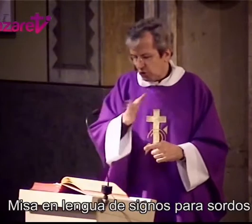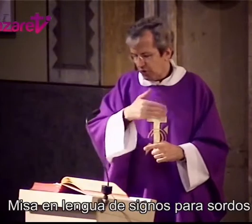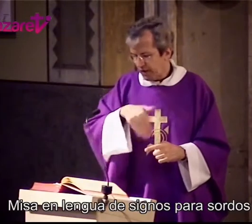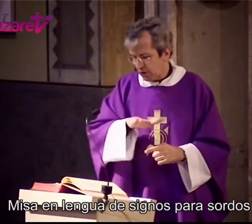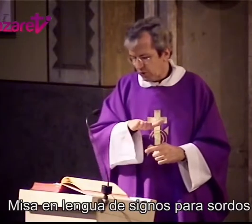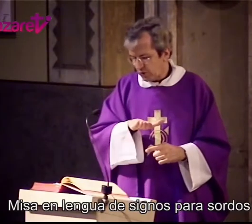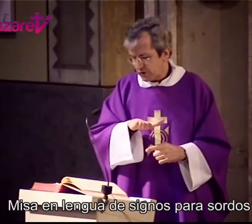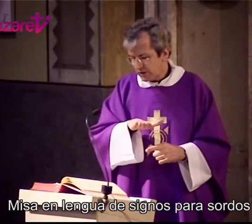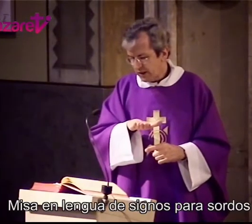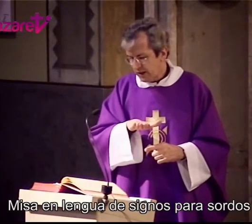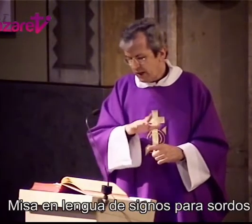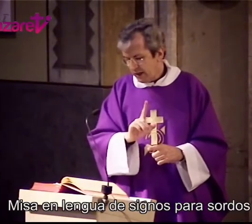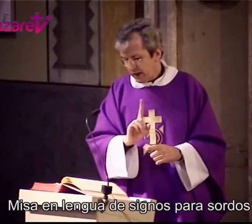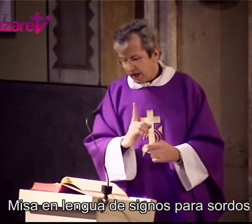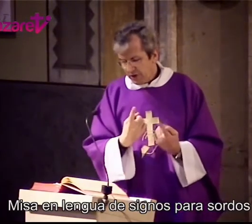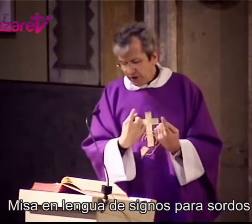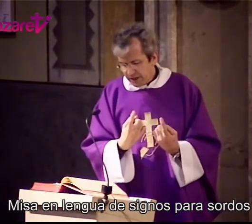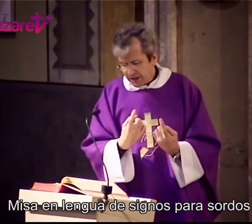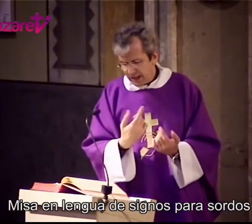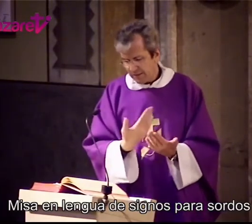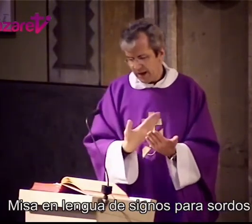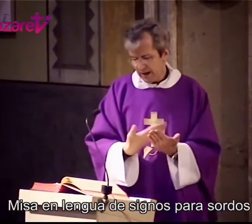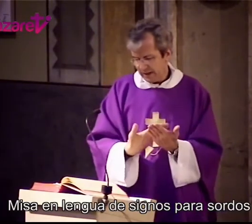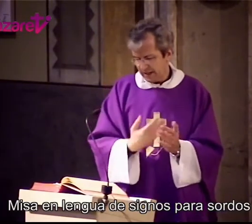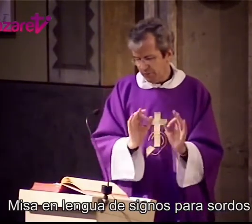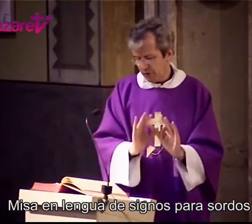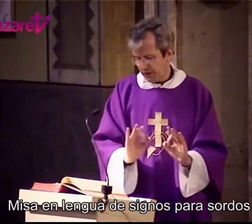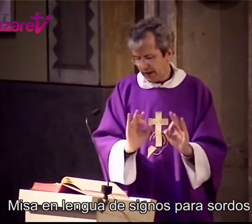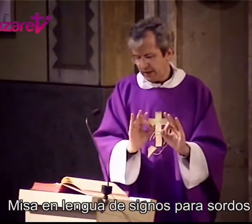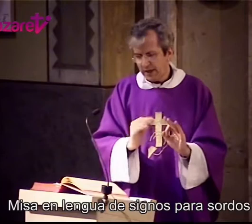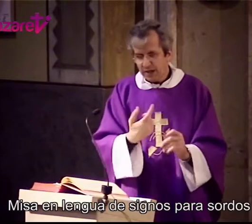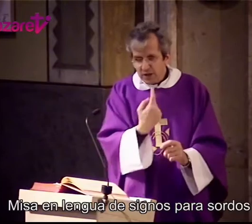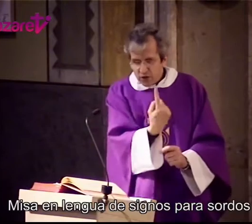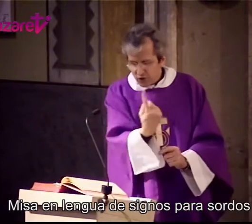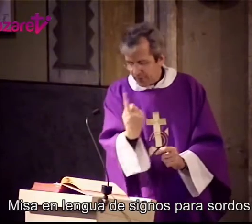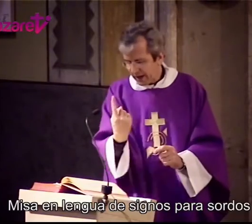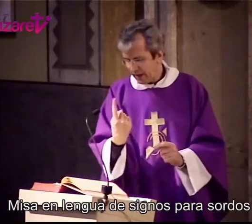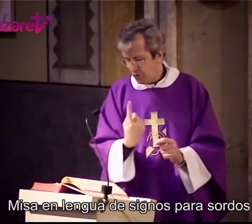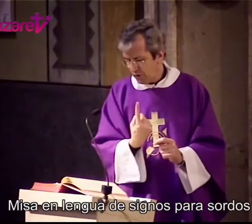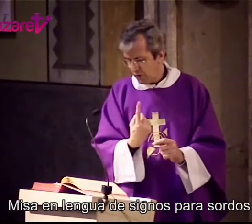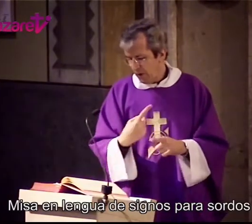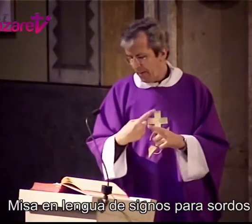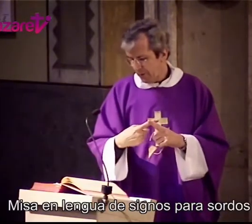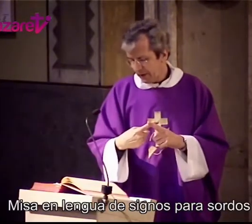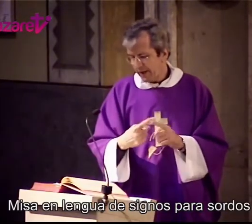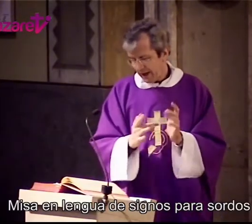conocía a todos y no necesitaba testimonio de nadie sobre cada uno, porque